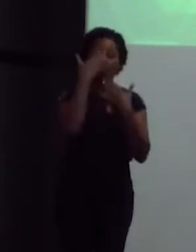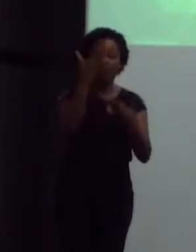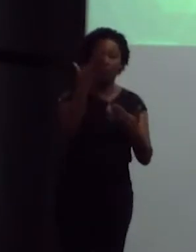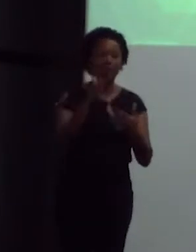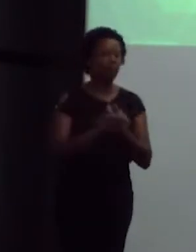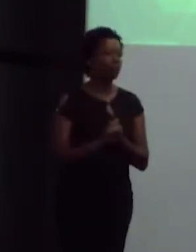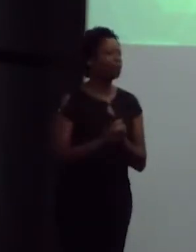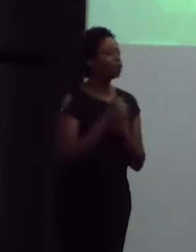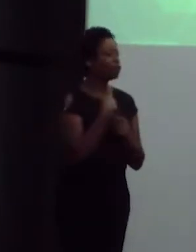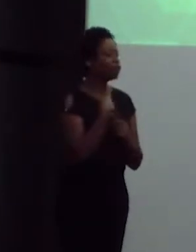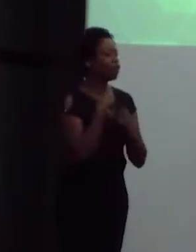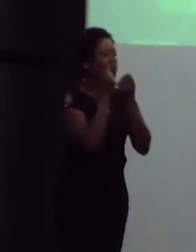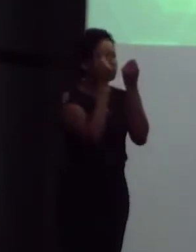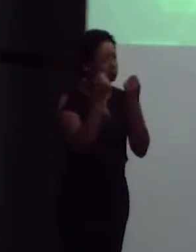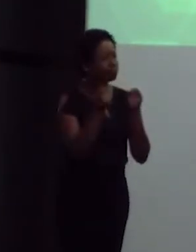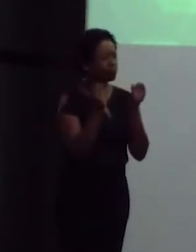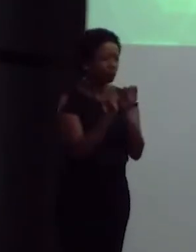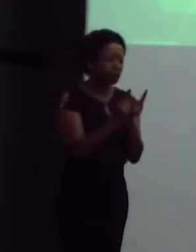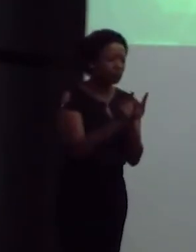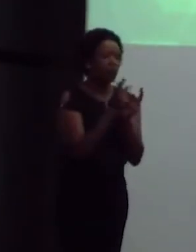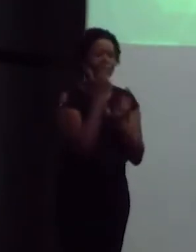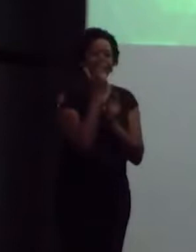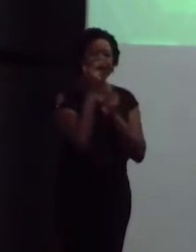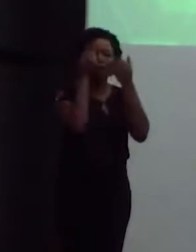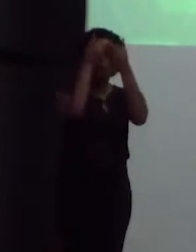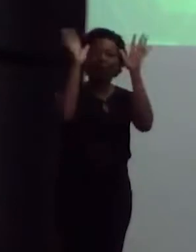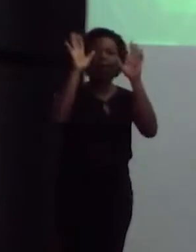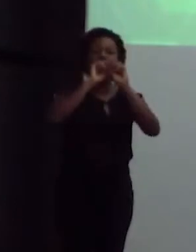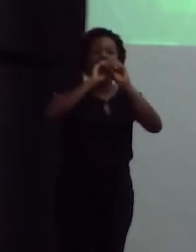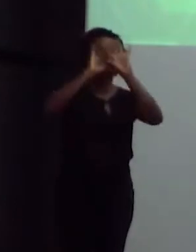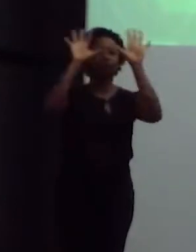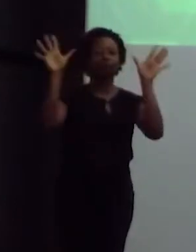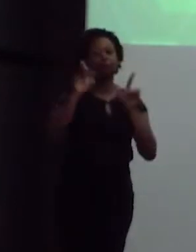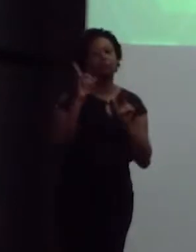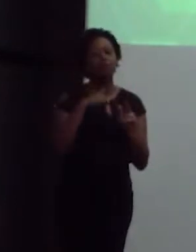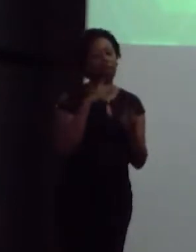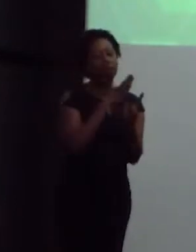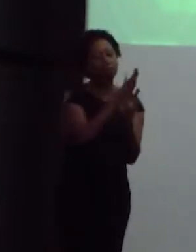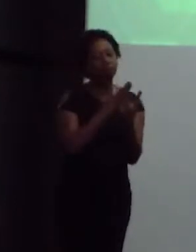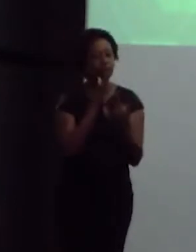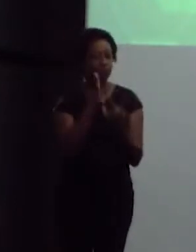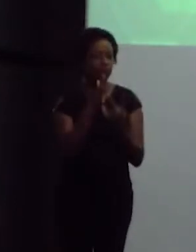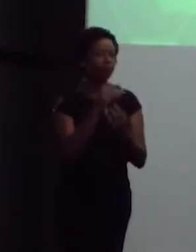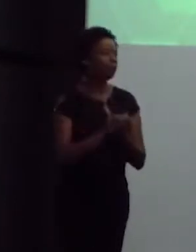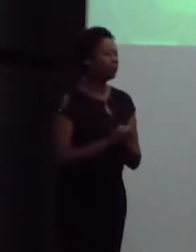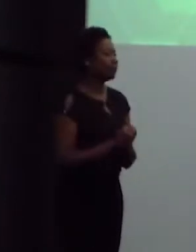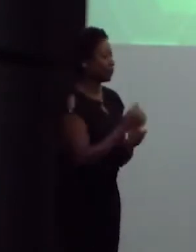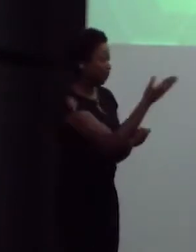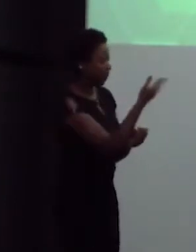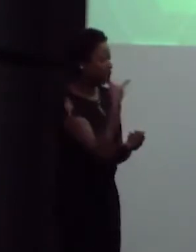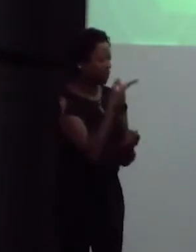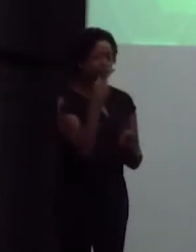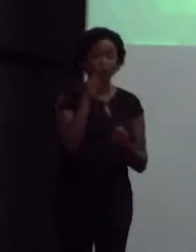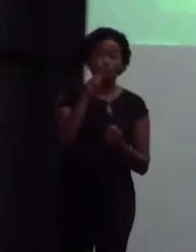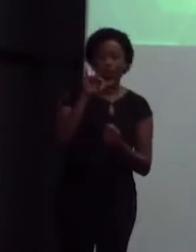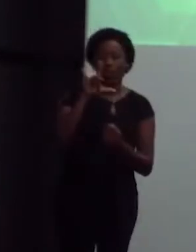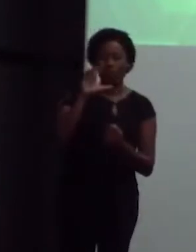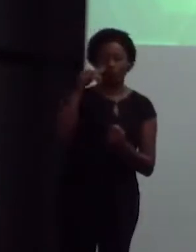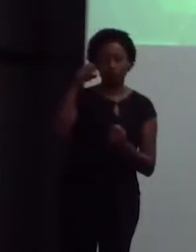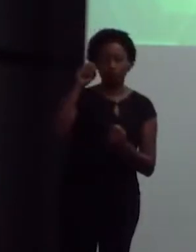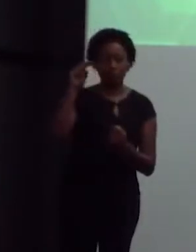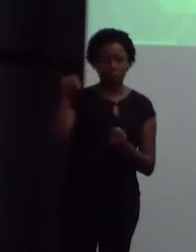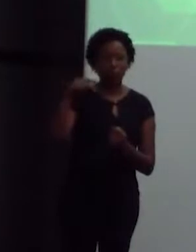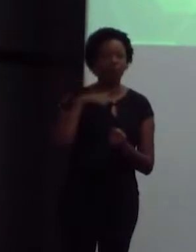dando uma explicação da linha de pesquisa, né, porque às vezes fica muito amplo, a gente está em duas vertentes, e pegando um pouco do que o Wilson falou, a gente tem